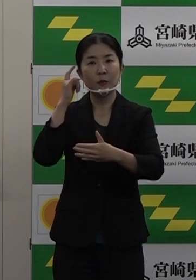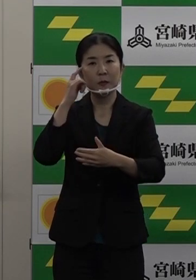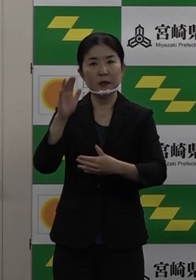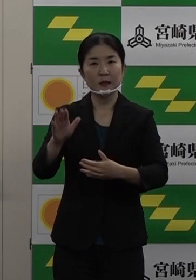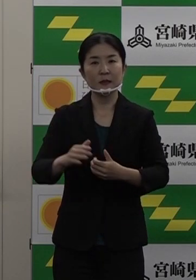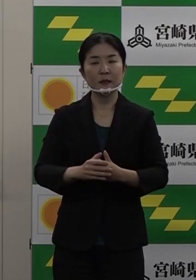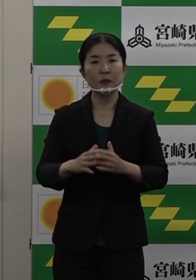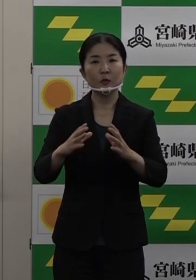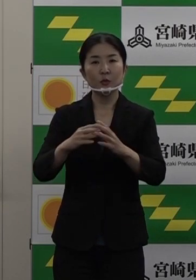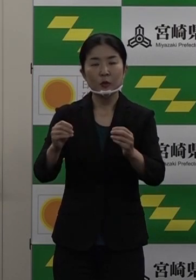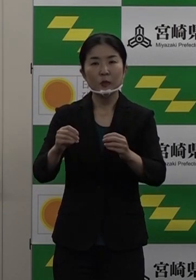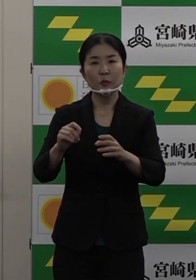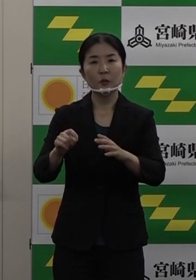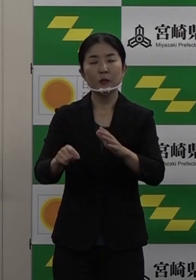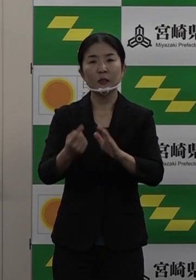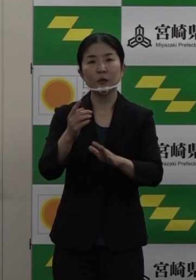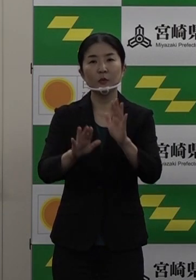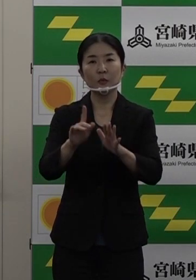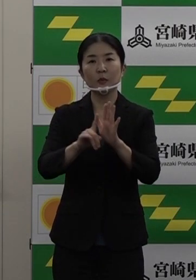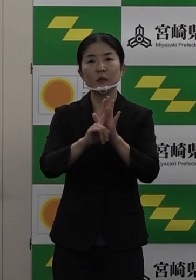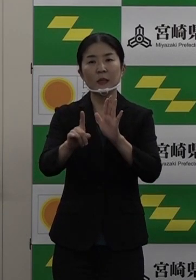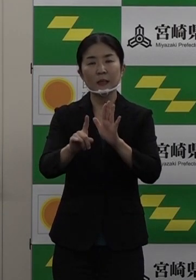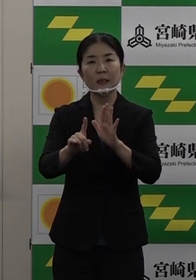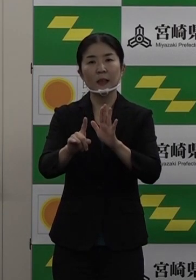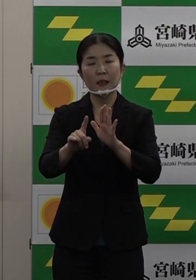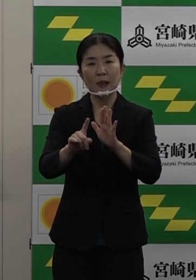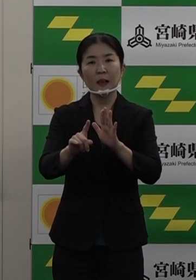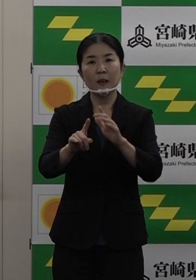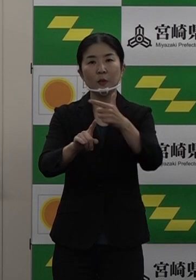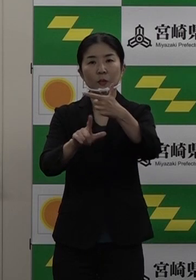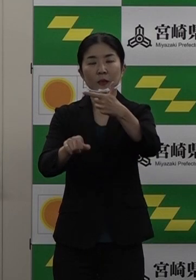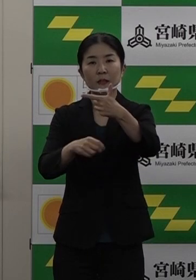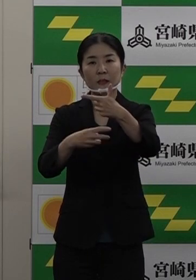今国の緊急事態宣言が20日までを